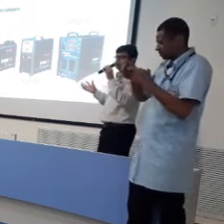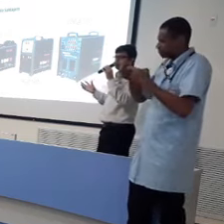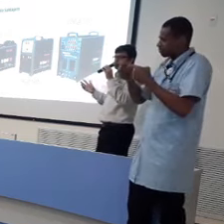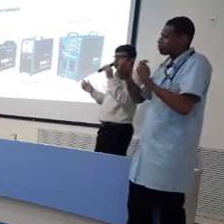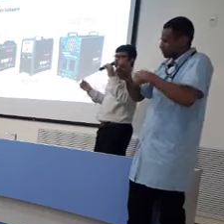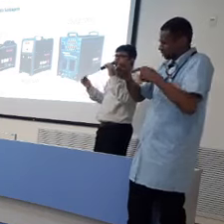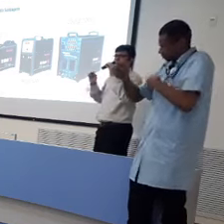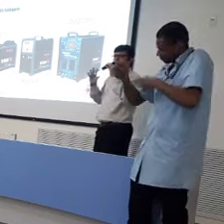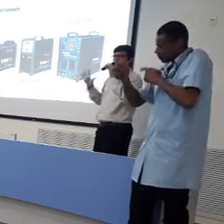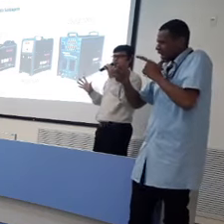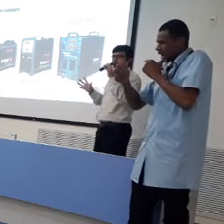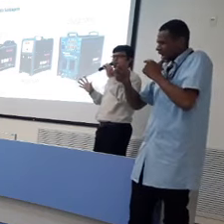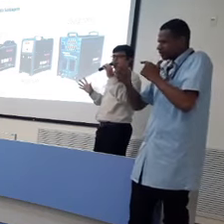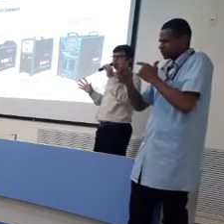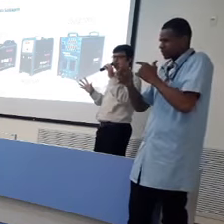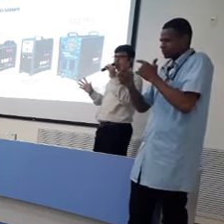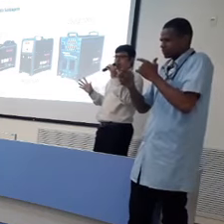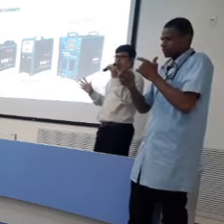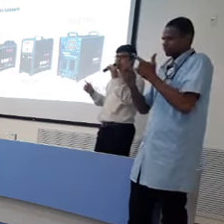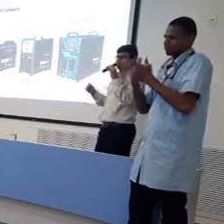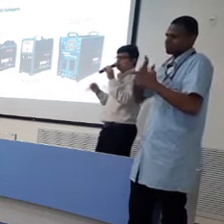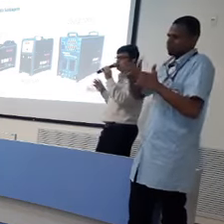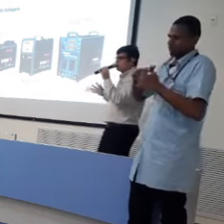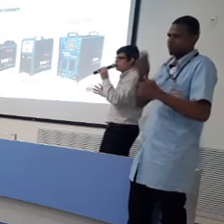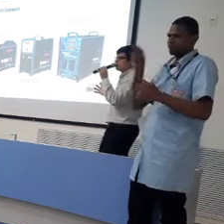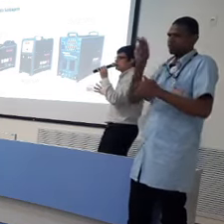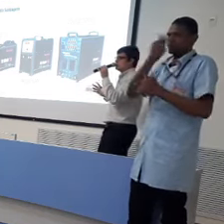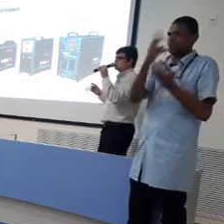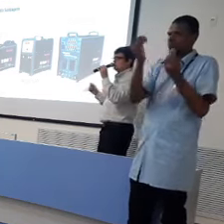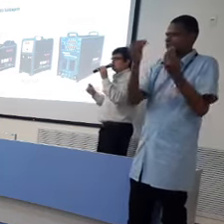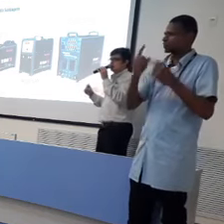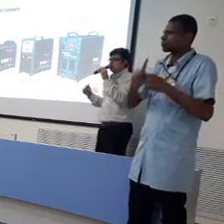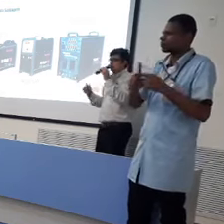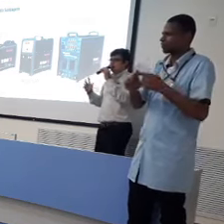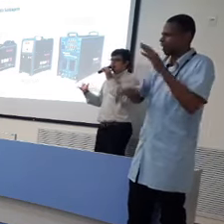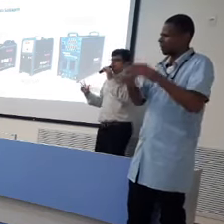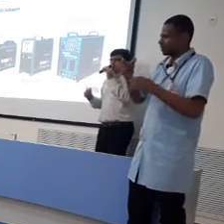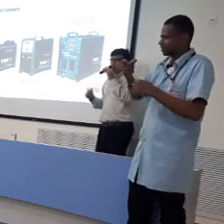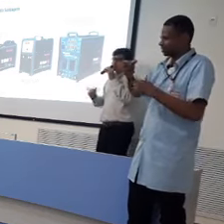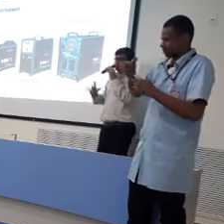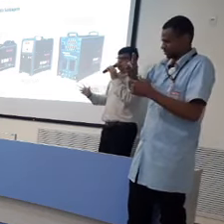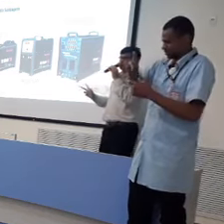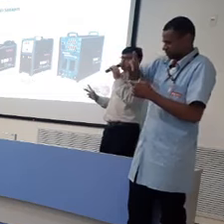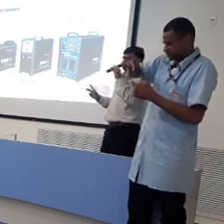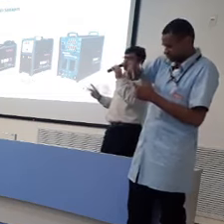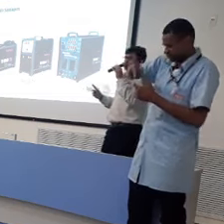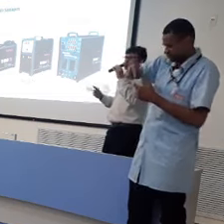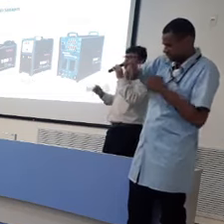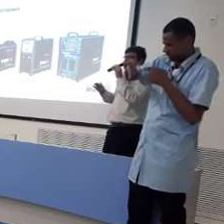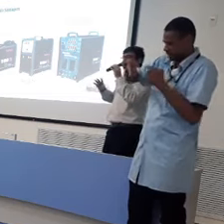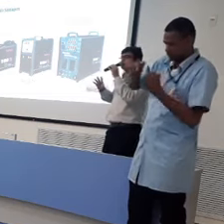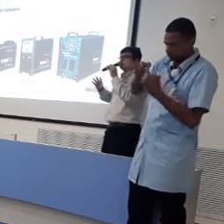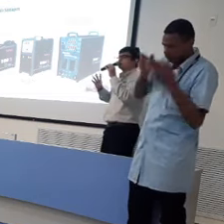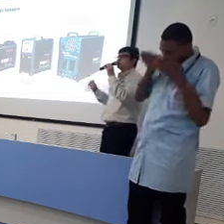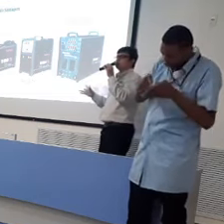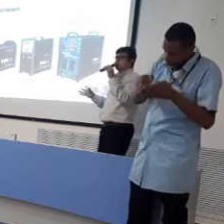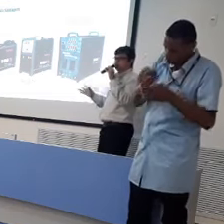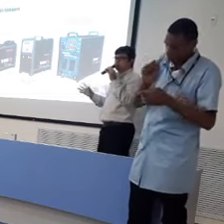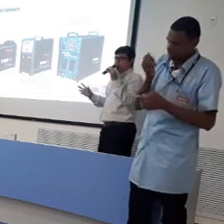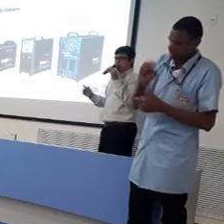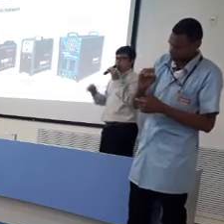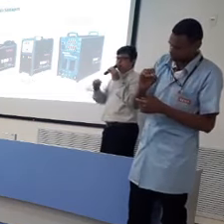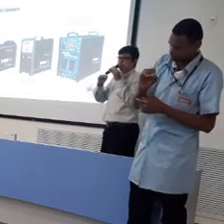refrigerada. Isso é um grande problema que eu vejo acontecer também. O cara tem uma tocha sem soldar aço carbono, aí pega a tocha e vai